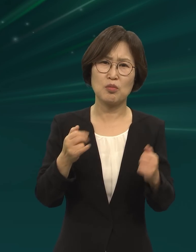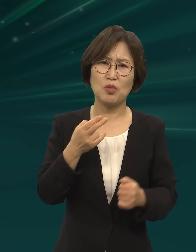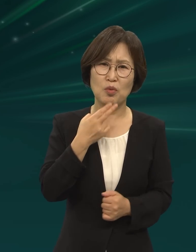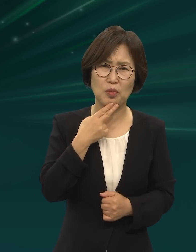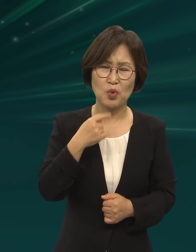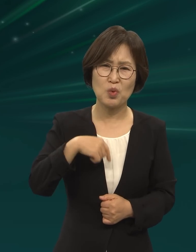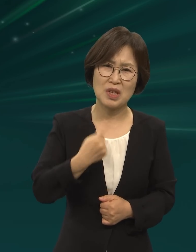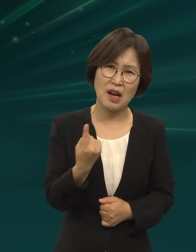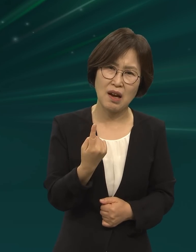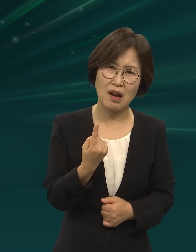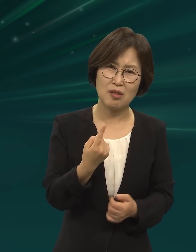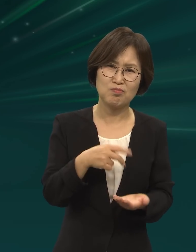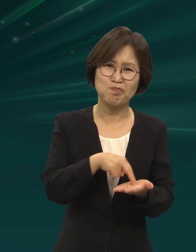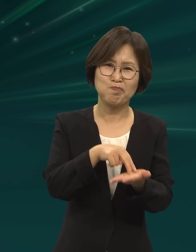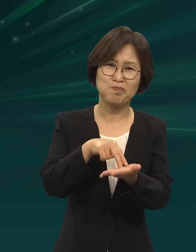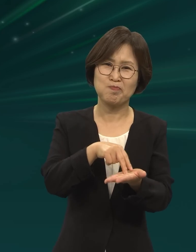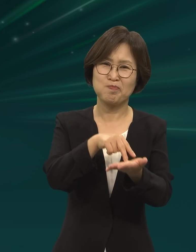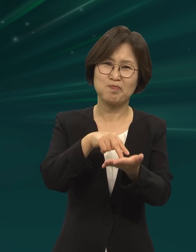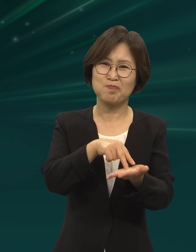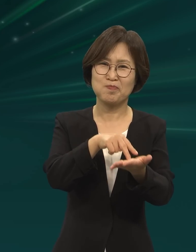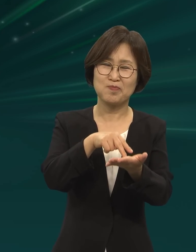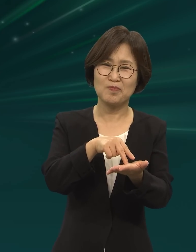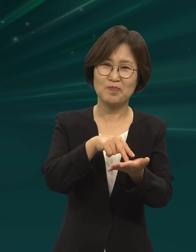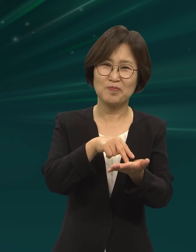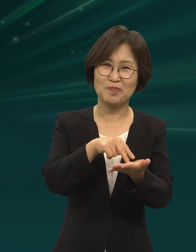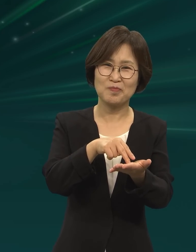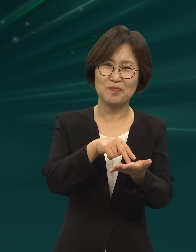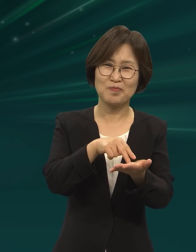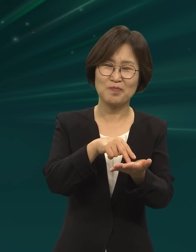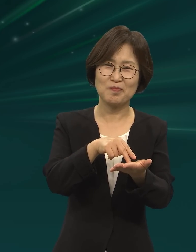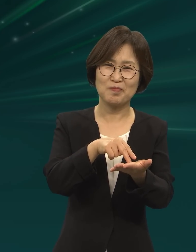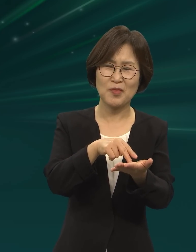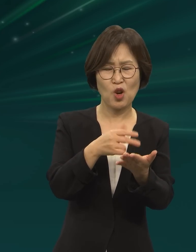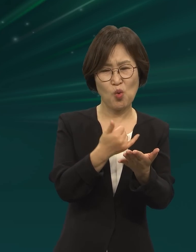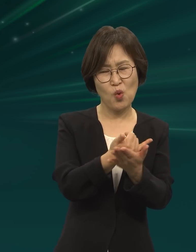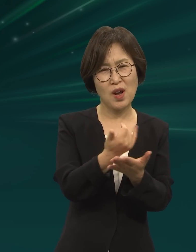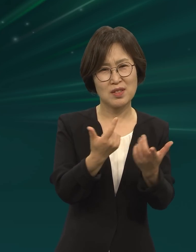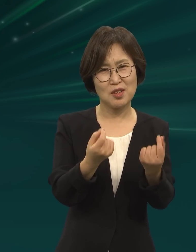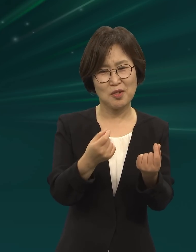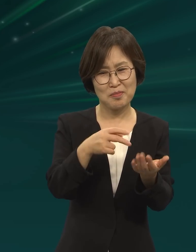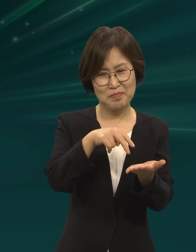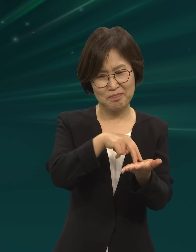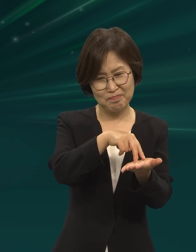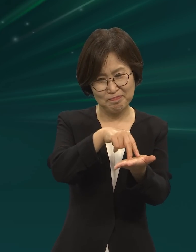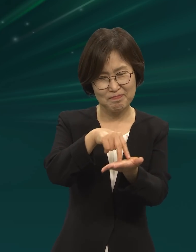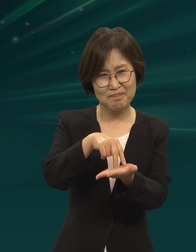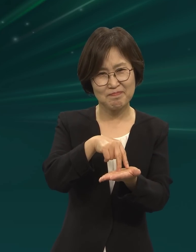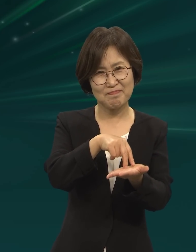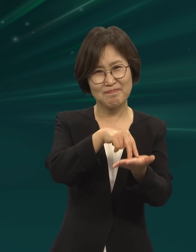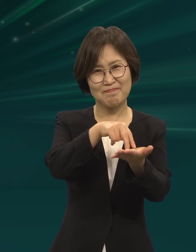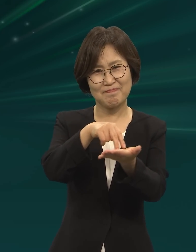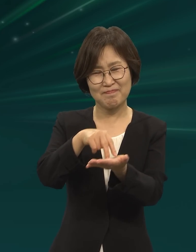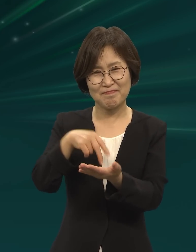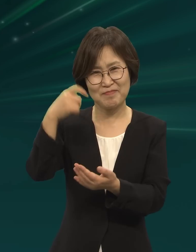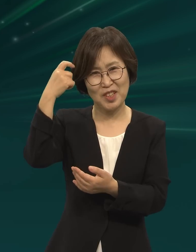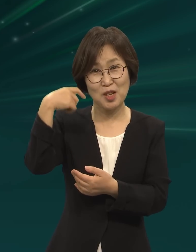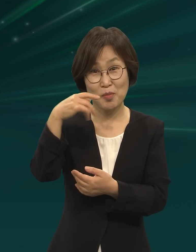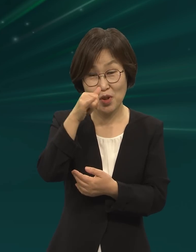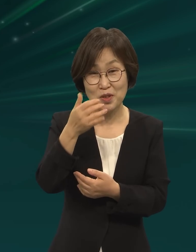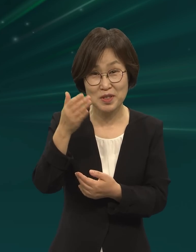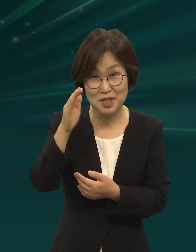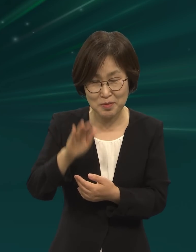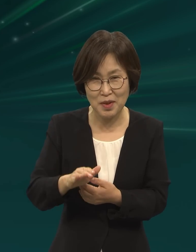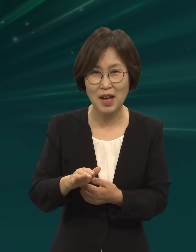사람 없었습니다. 그때 이제 고와 같은 삶에 거기 임천대학교 이충근